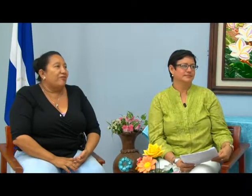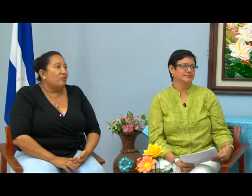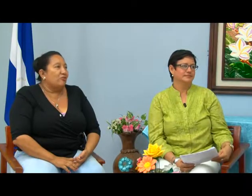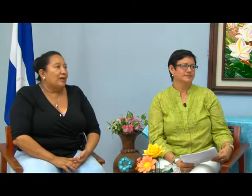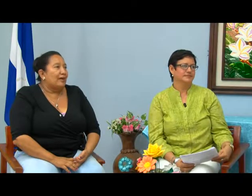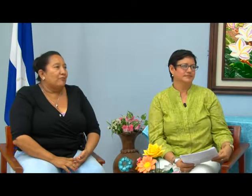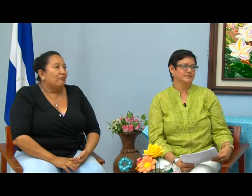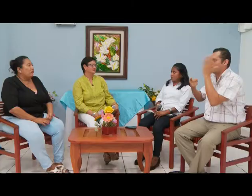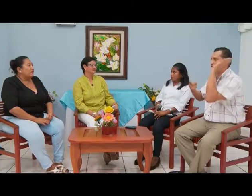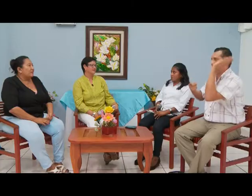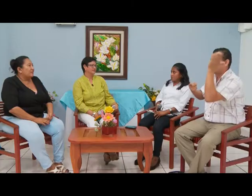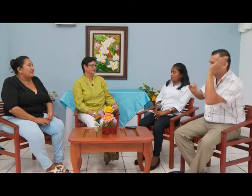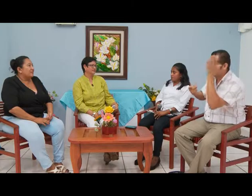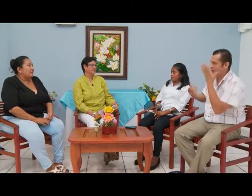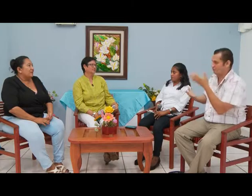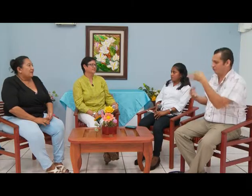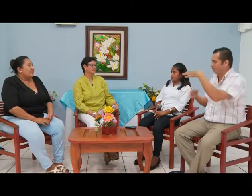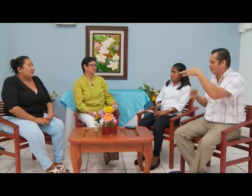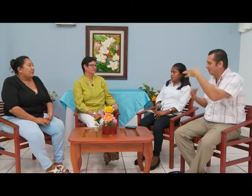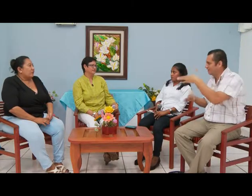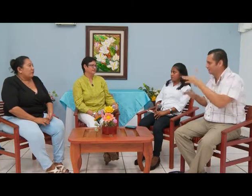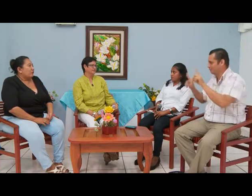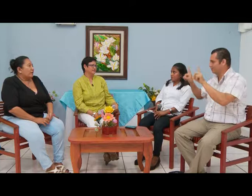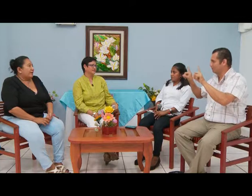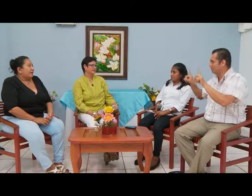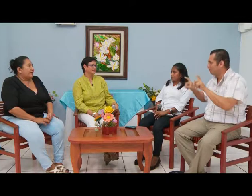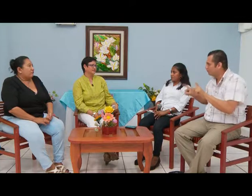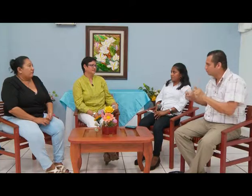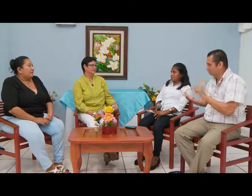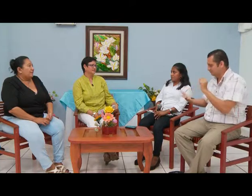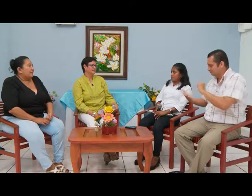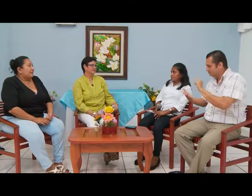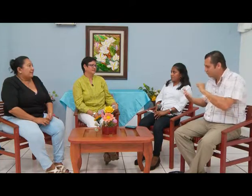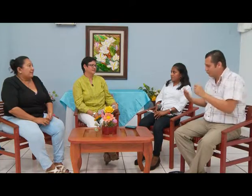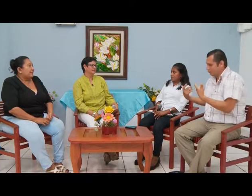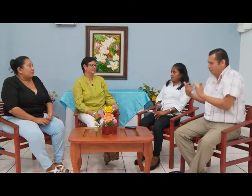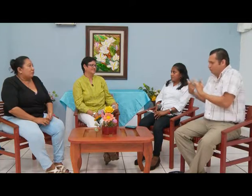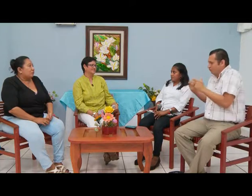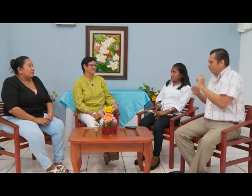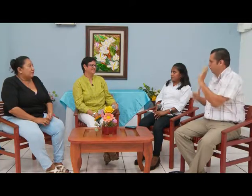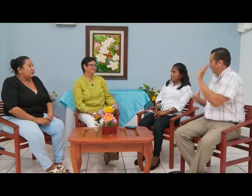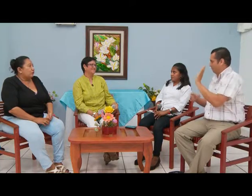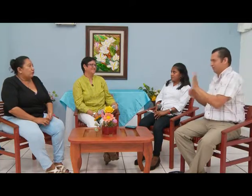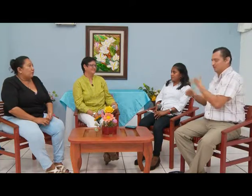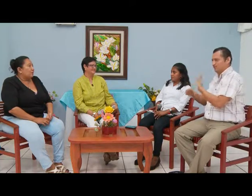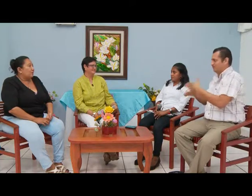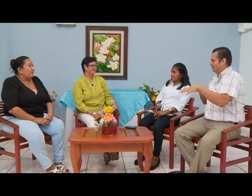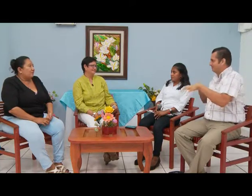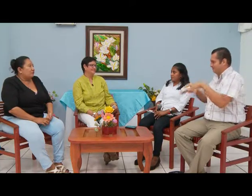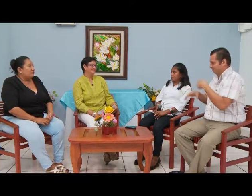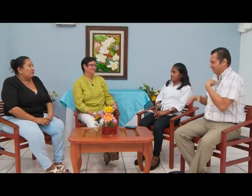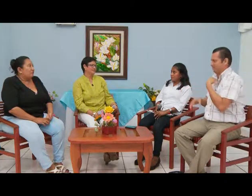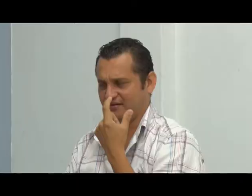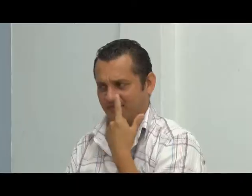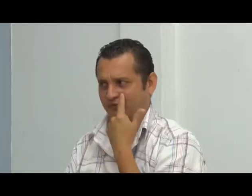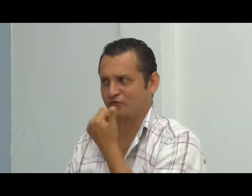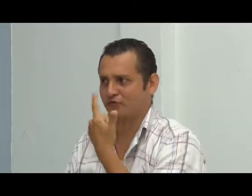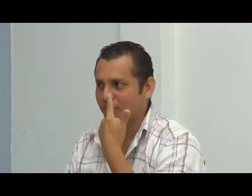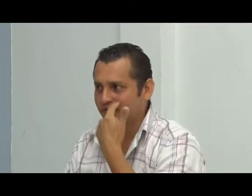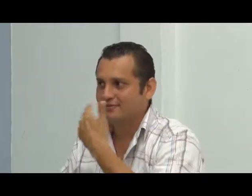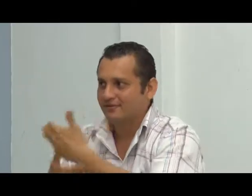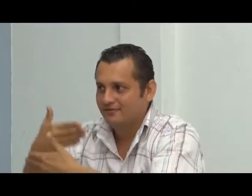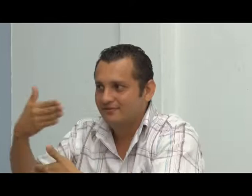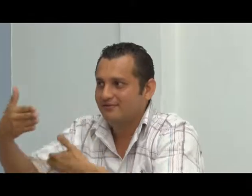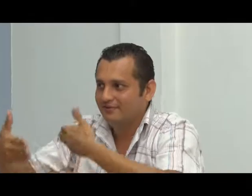Fue difícil, fui viendo los cambios, fue un proceso. Primero los que estaban las conferencias, después las preguntas, los grupos de trabajo son